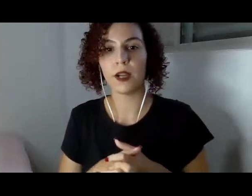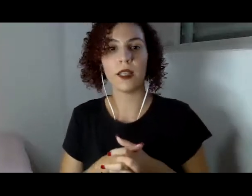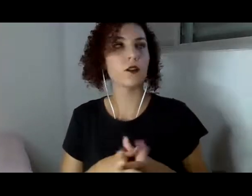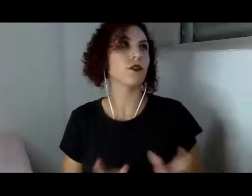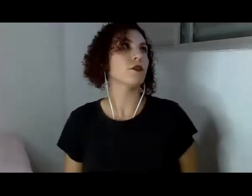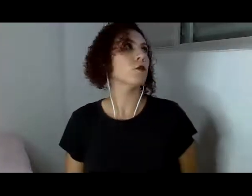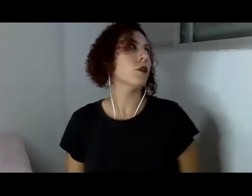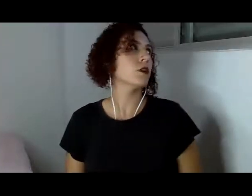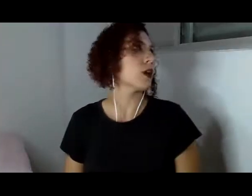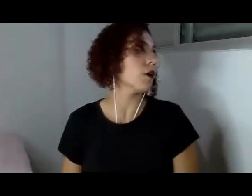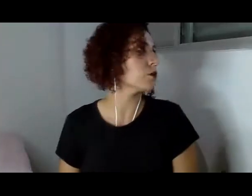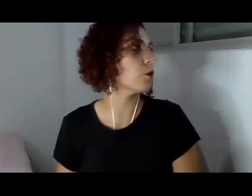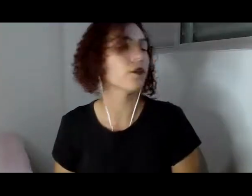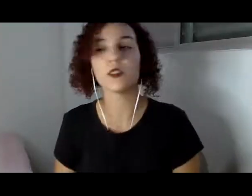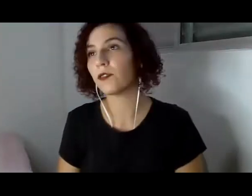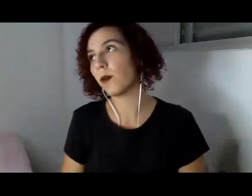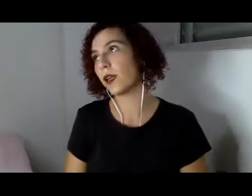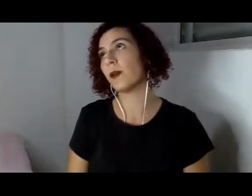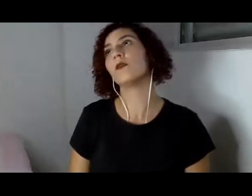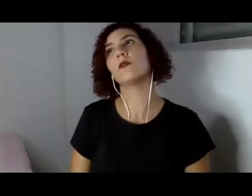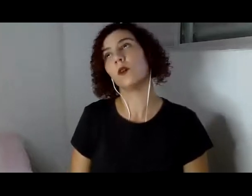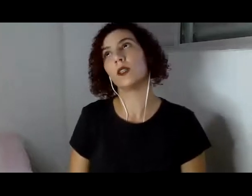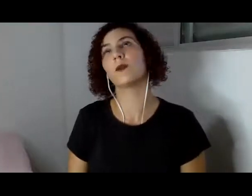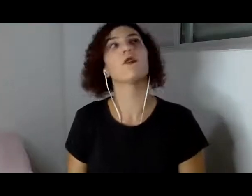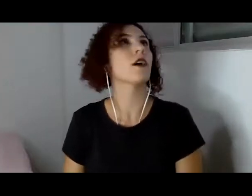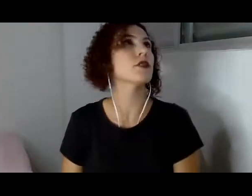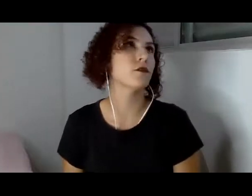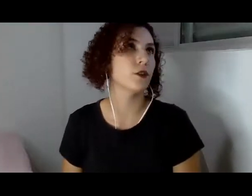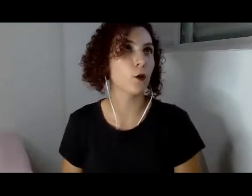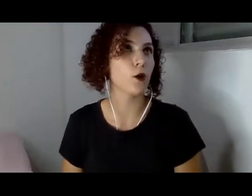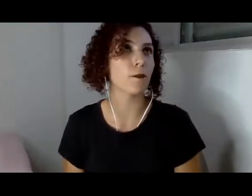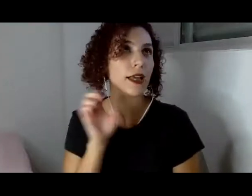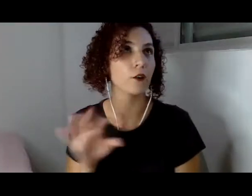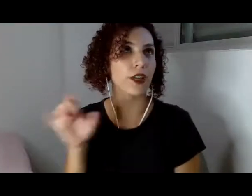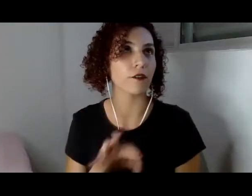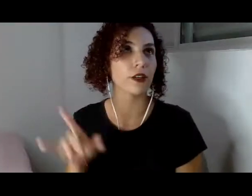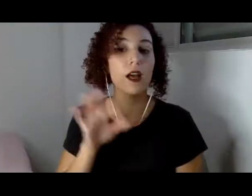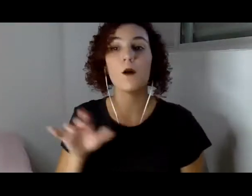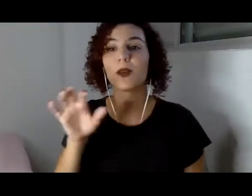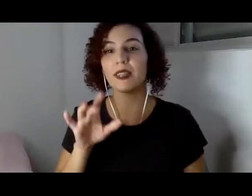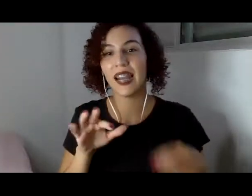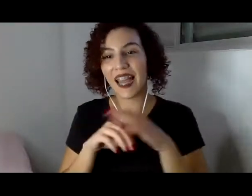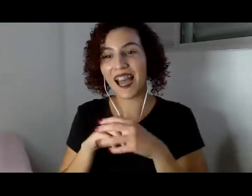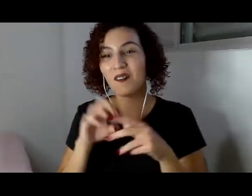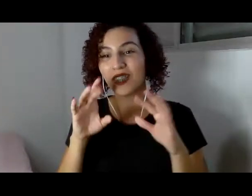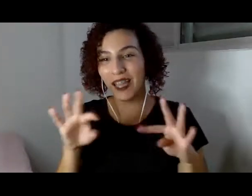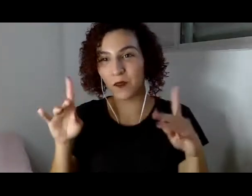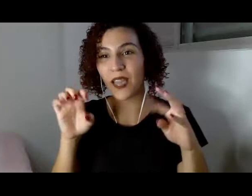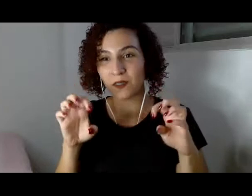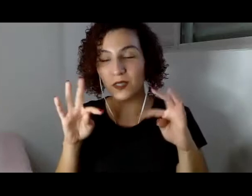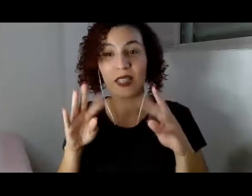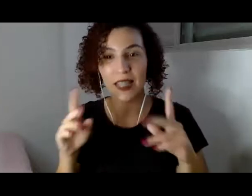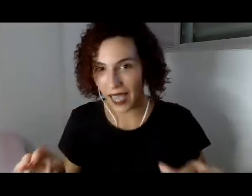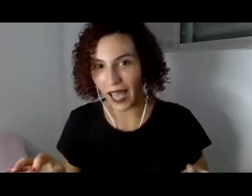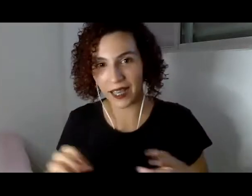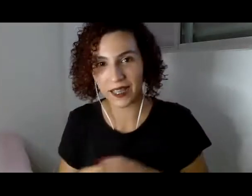estava aprendendo, eu ficava no ônibus, aposto que eu achava que eu era meio doida, porque eu ficava assim, via o nome de uma placa e eu ficava. Para treinar o dedo, porque